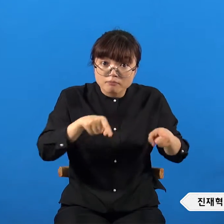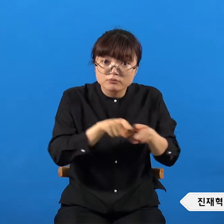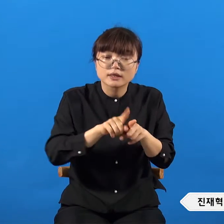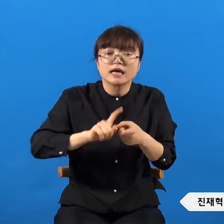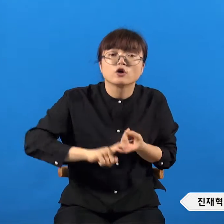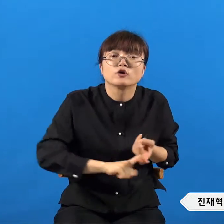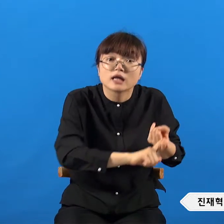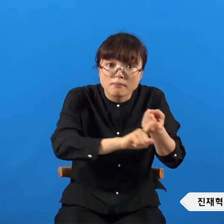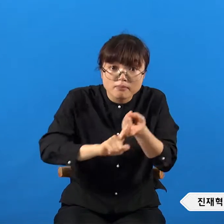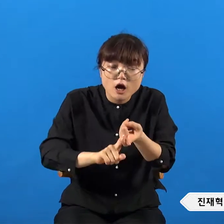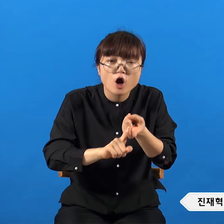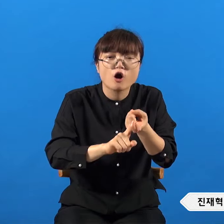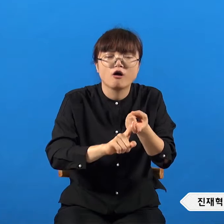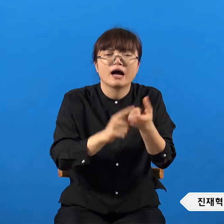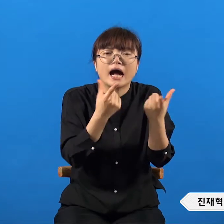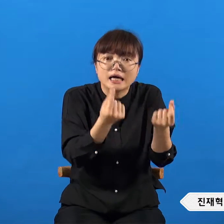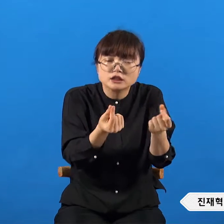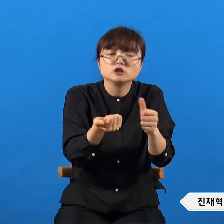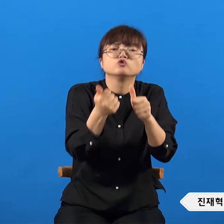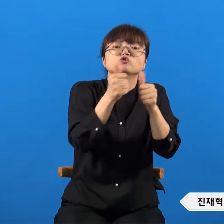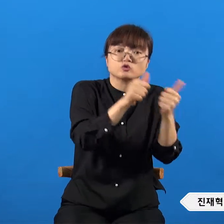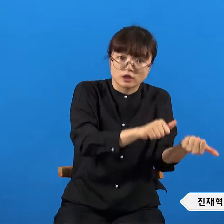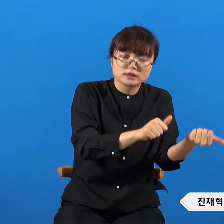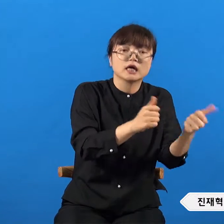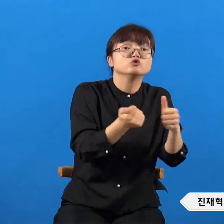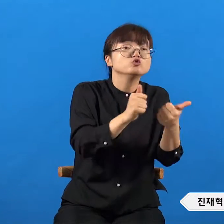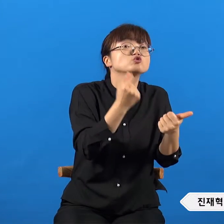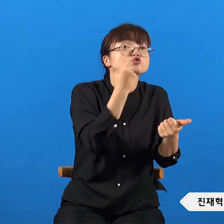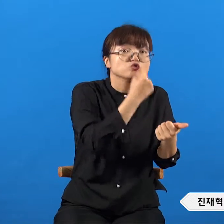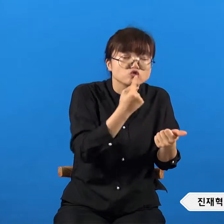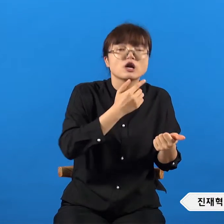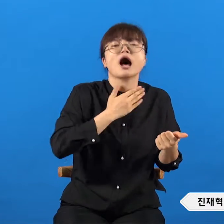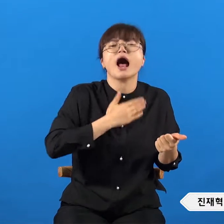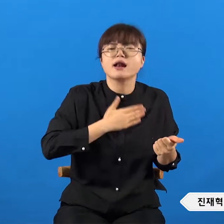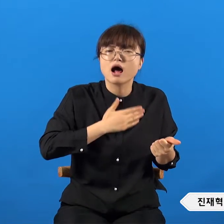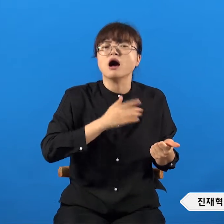함께 연합하여 죽었다, 죽은 줄